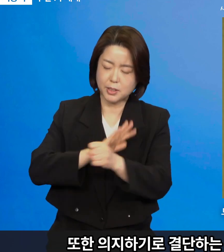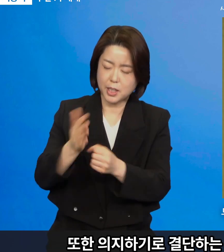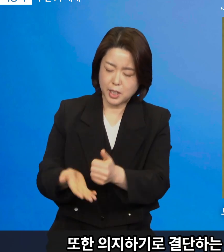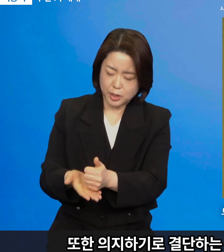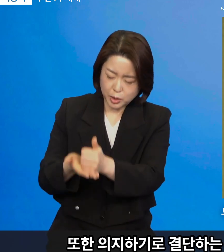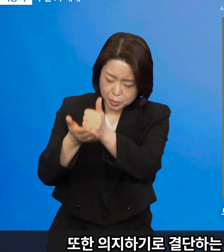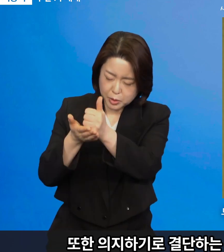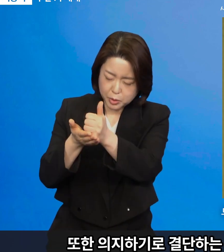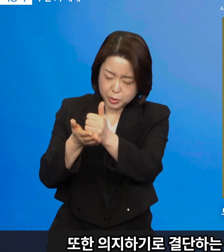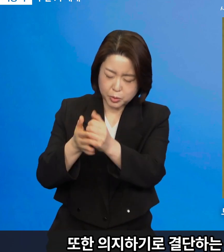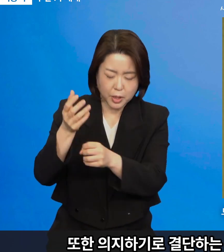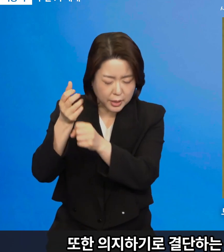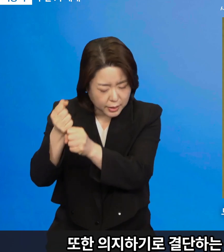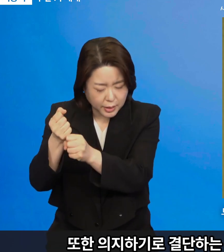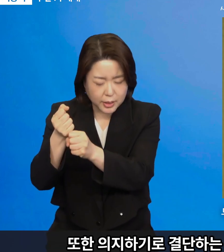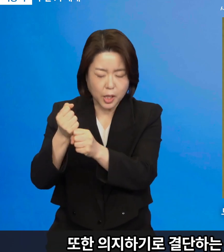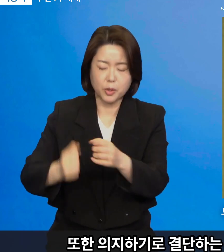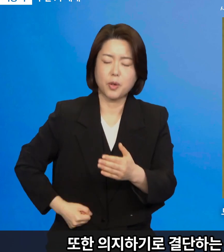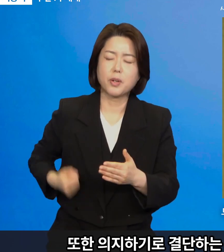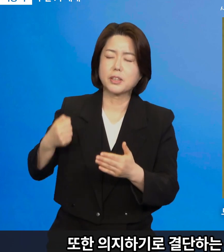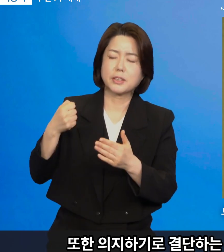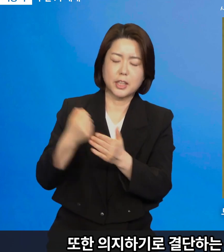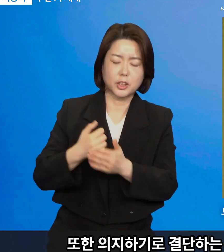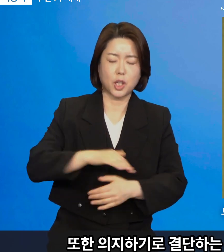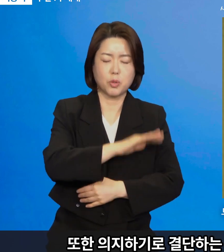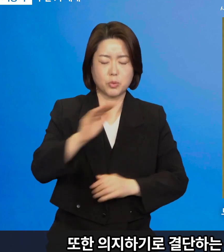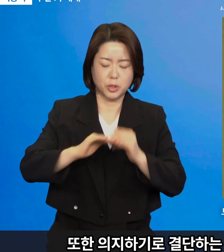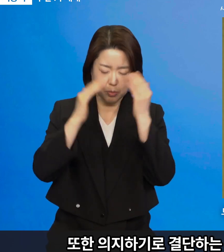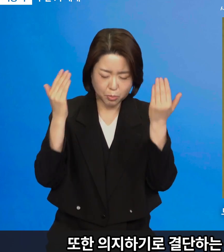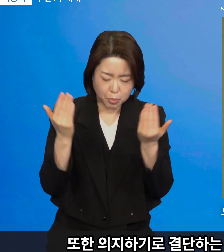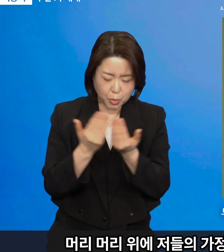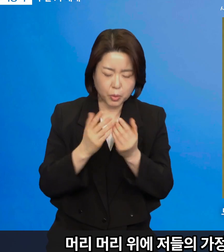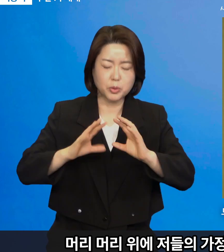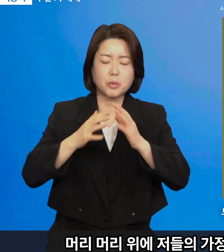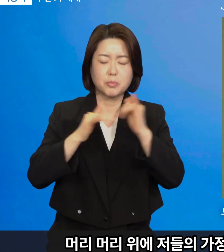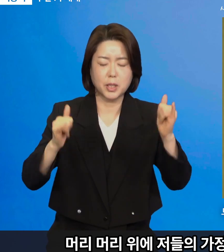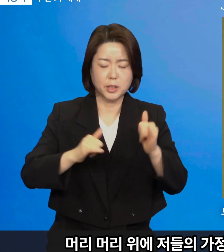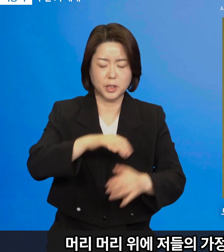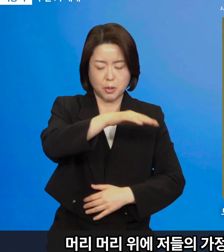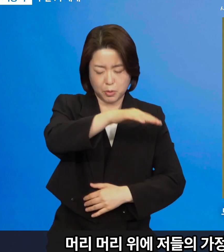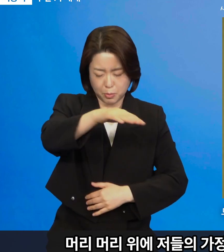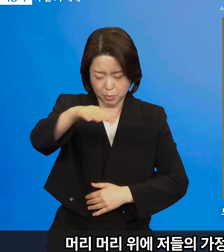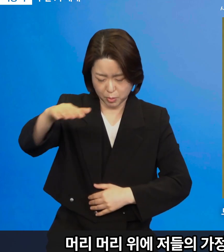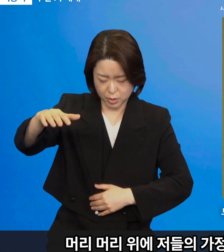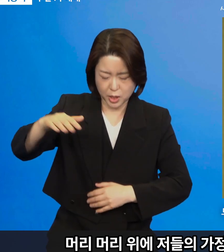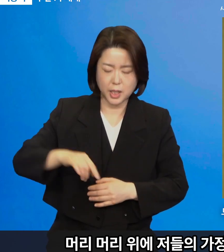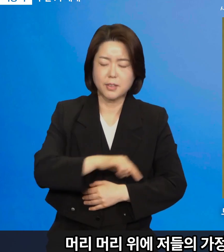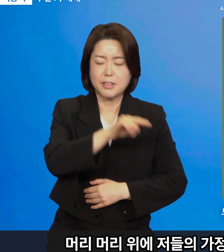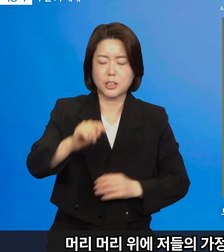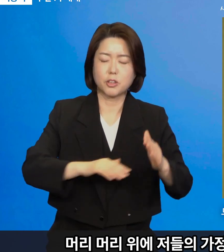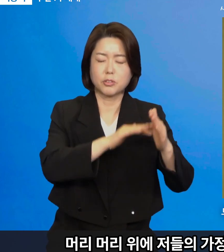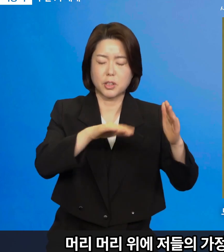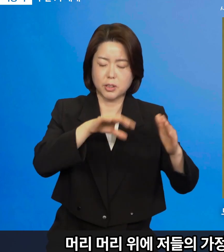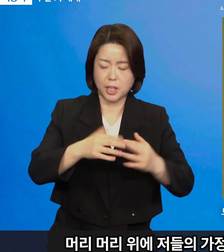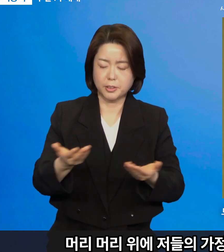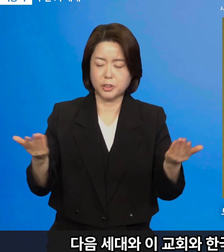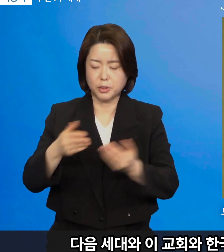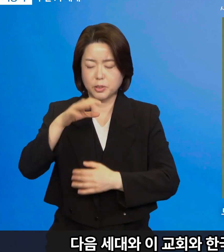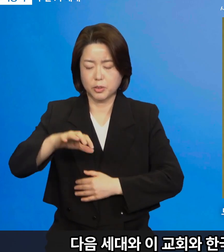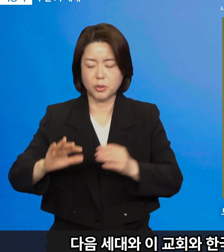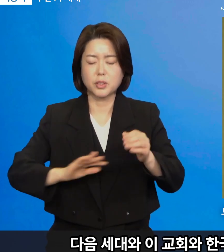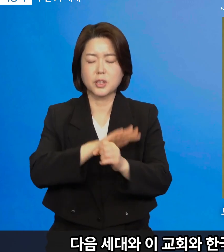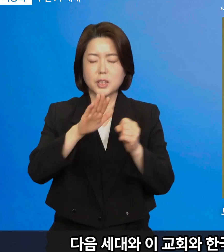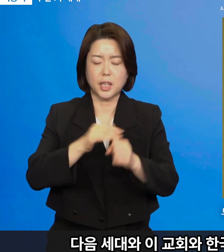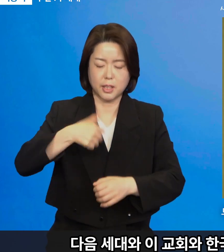섬기기로, 또한 의지하기로 결단하는 우리 사랑하는 모든 백성들 머리 위에 저들의 가정과 일터와 사랑하는 자녀들,